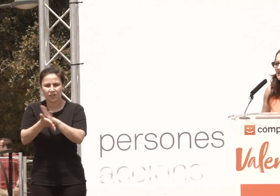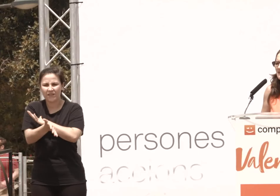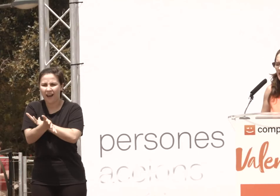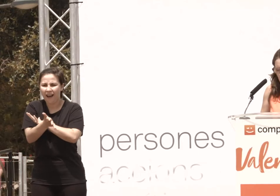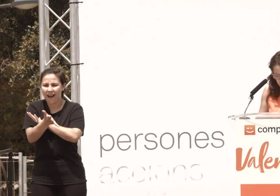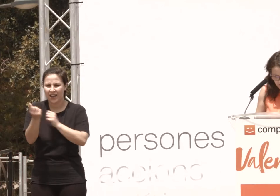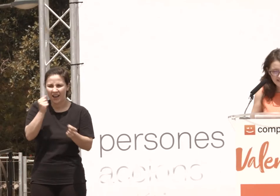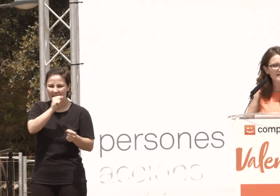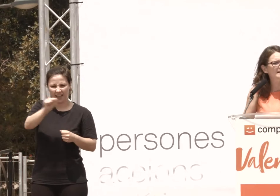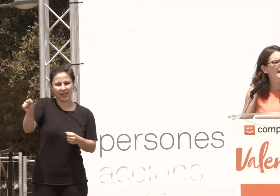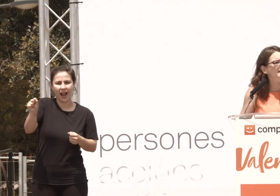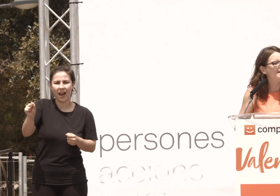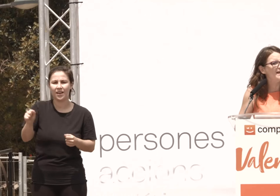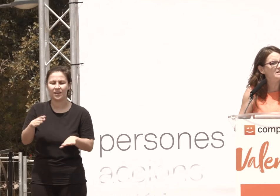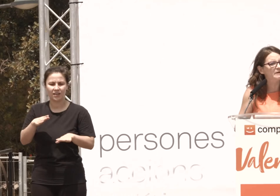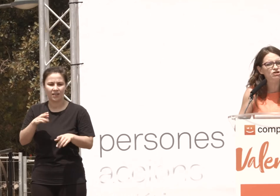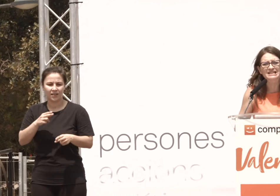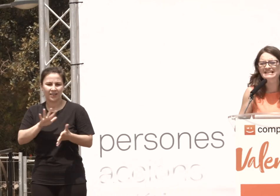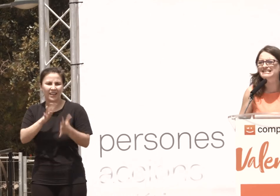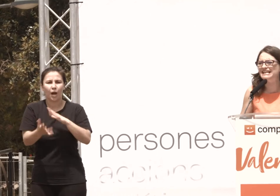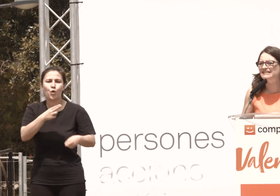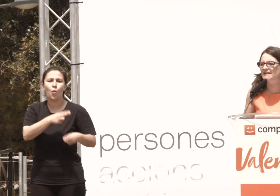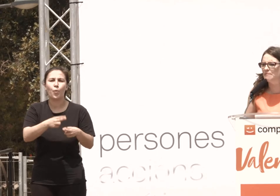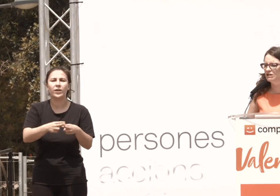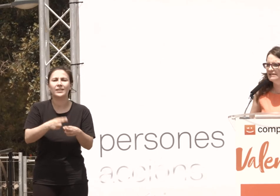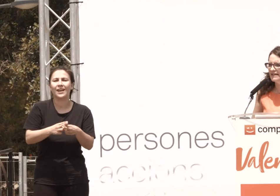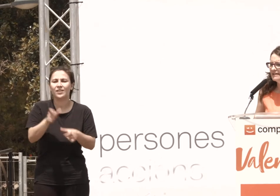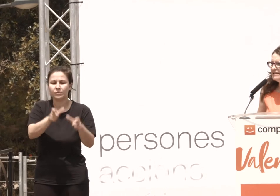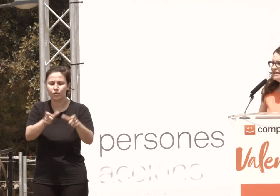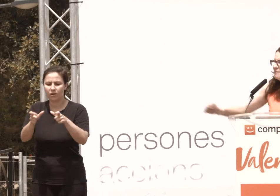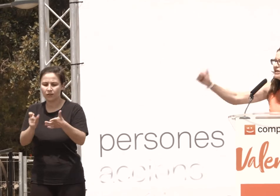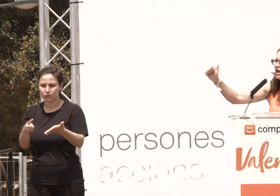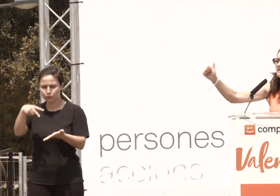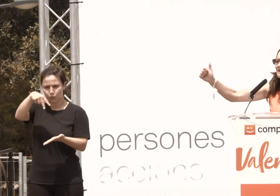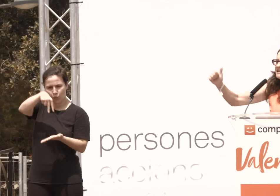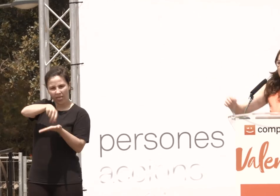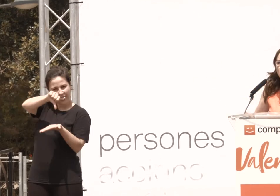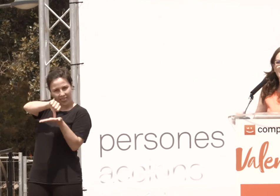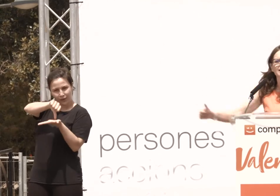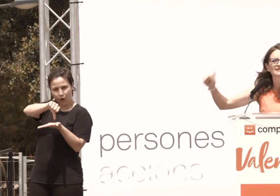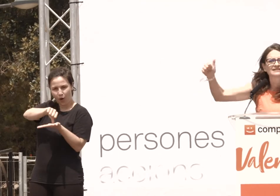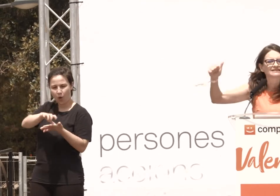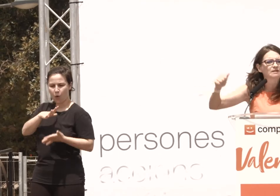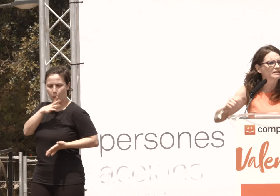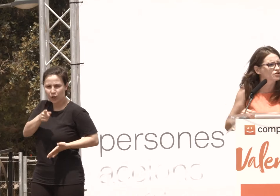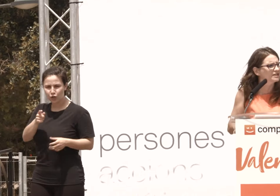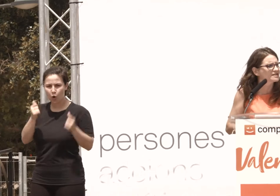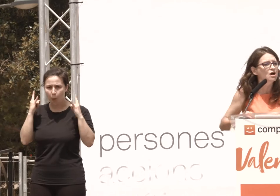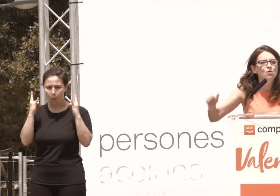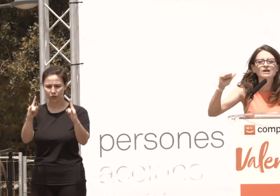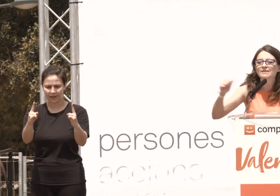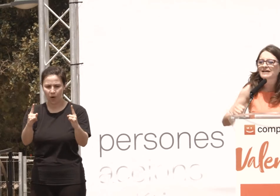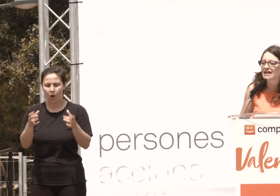radical de polítiques, que centraren les persones en el centre de la política. I per això el primer eix del Botànic és rescatar